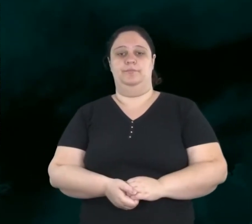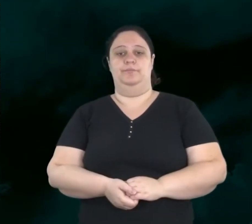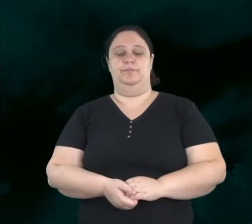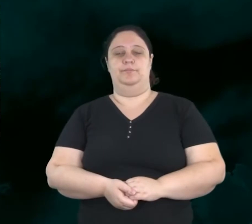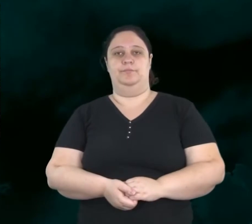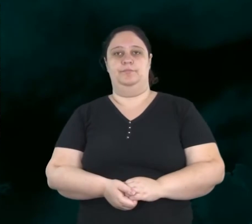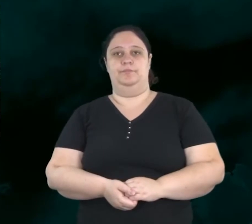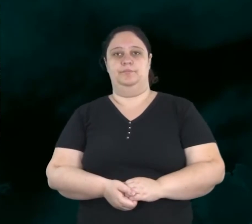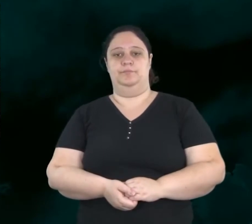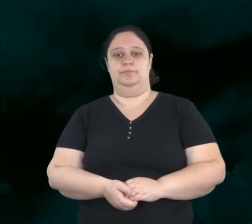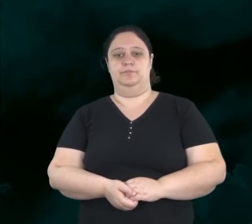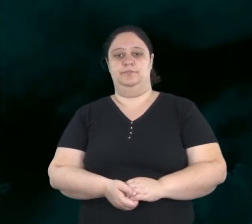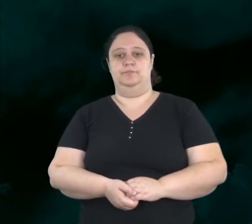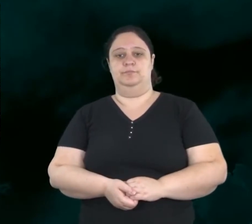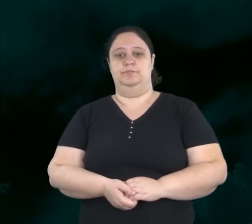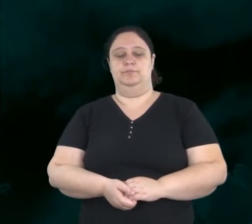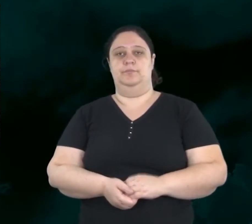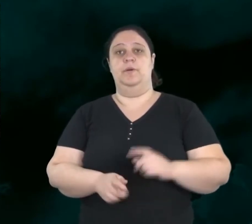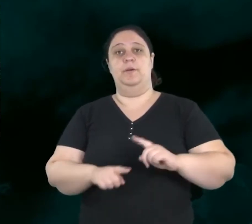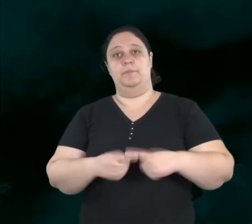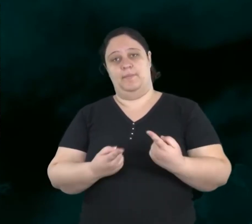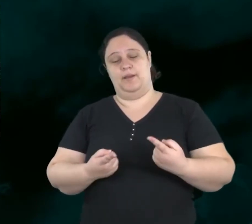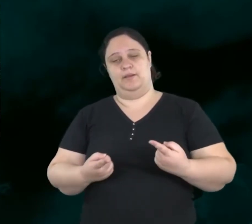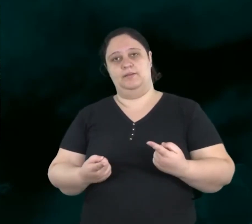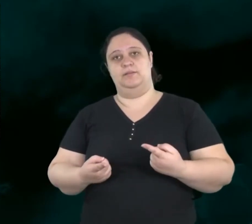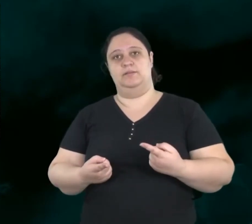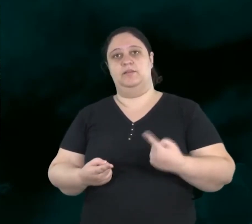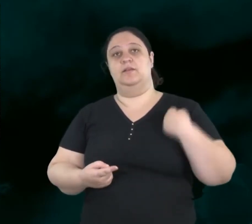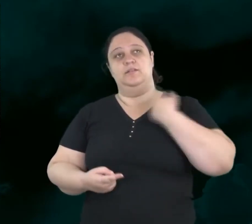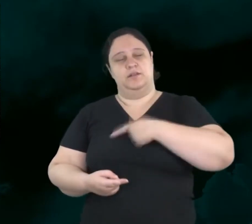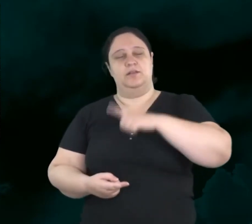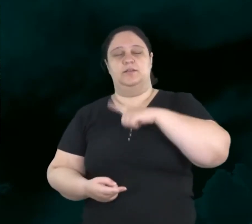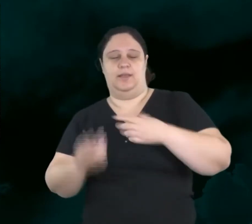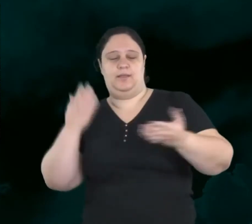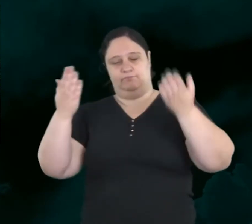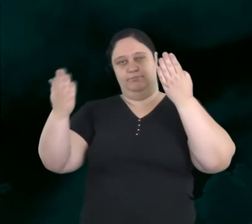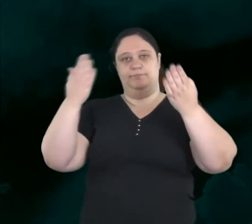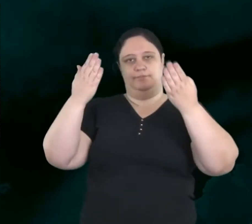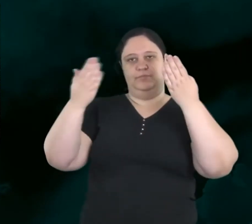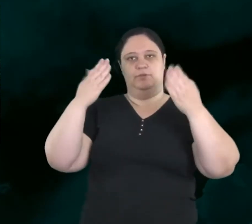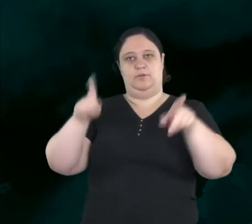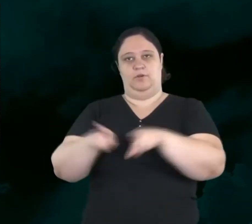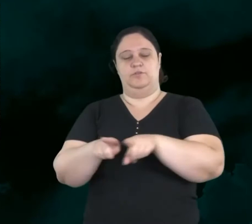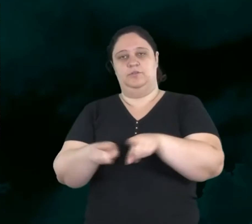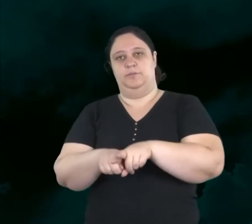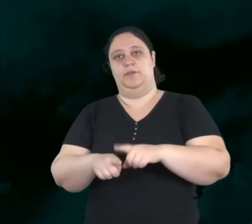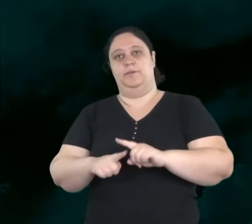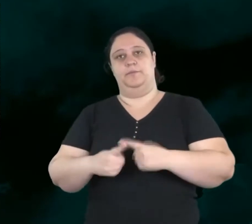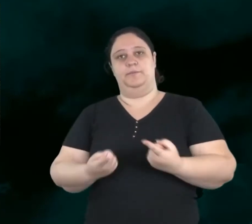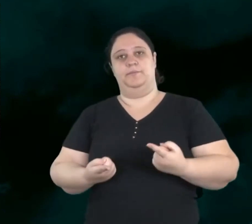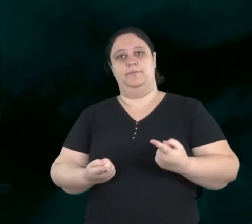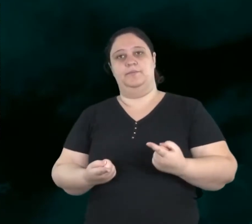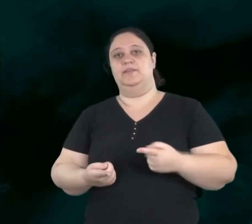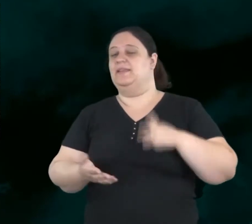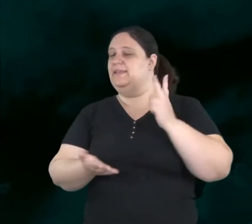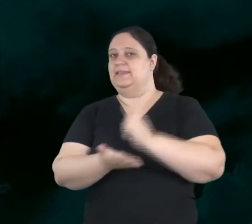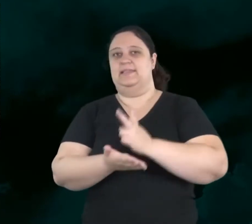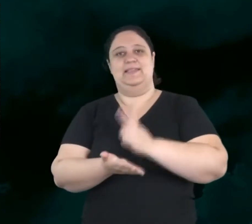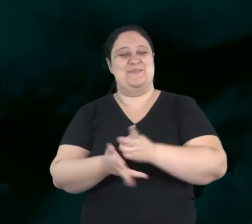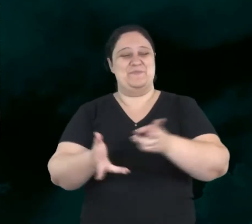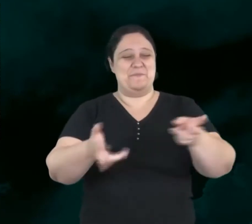de tudo isso também gerar, né, os sentidos psicológicos em nós, mas não passa disso. nós vivemos